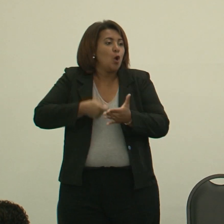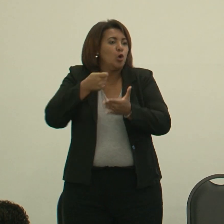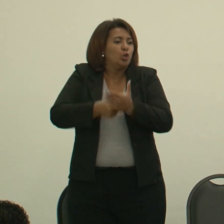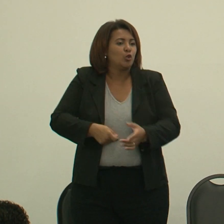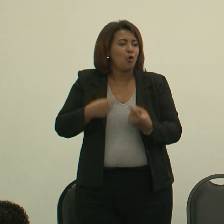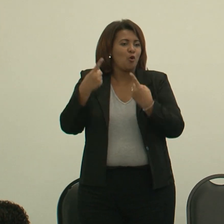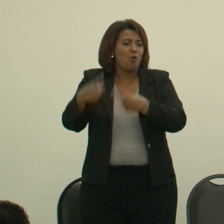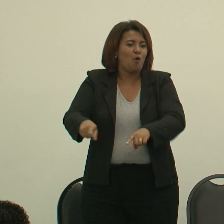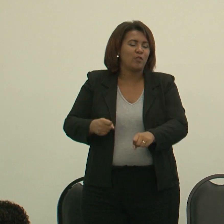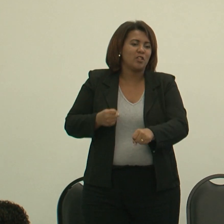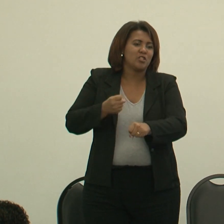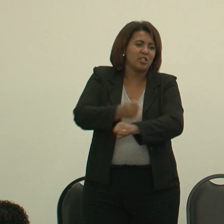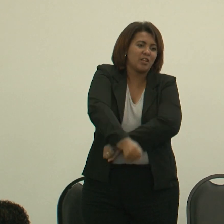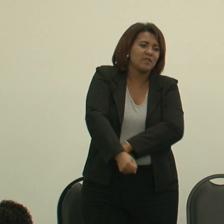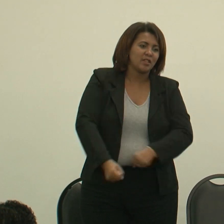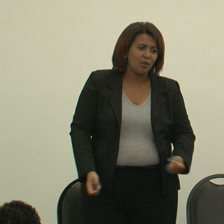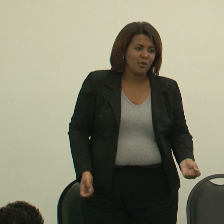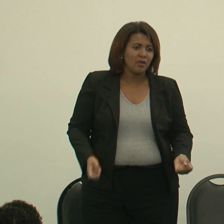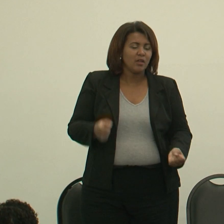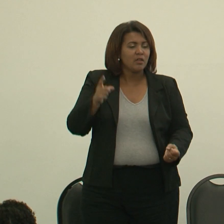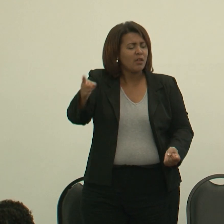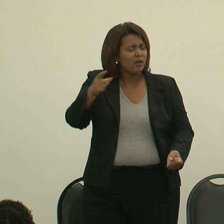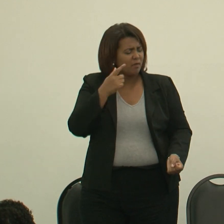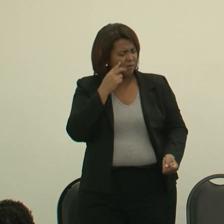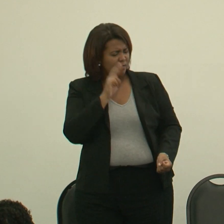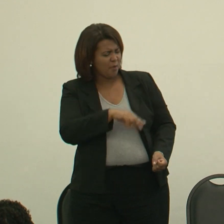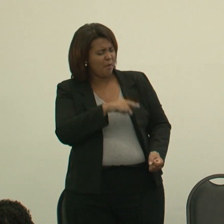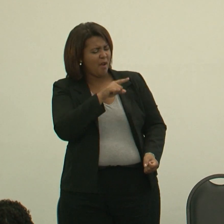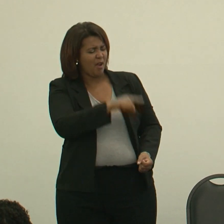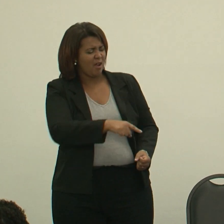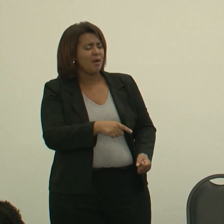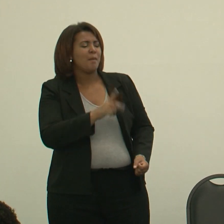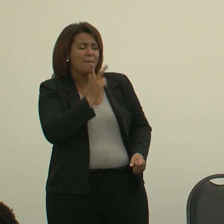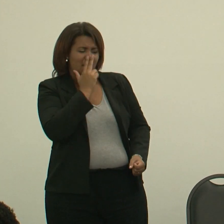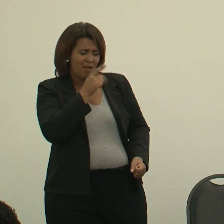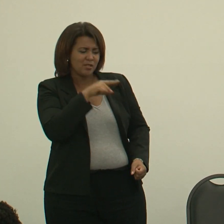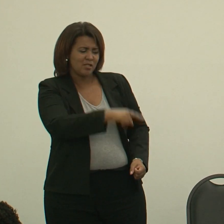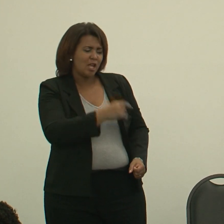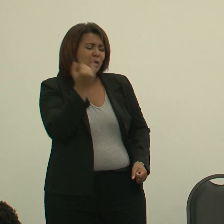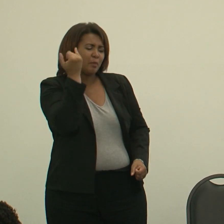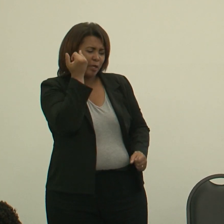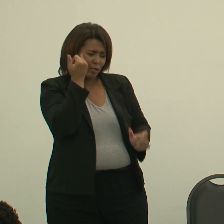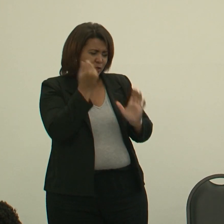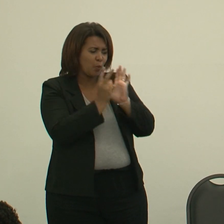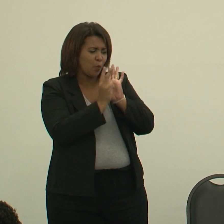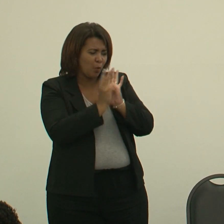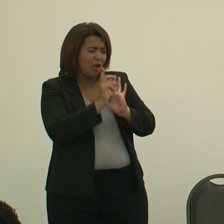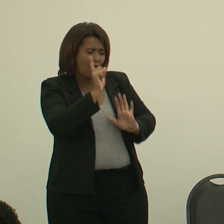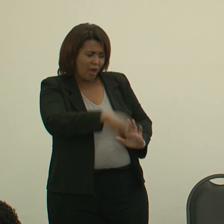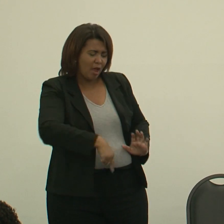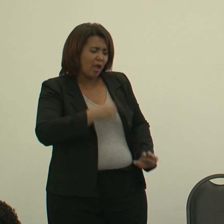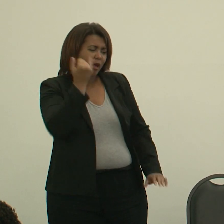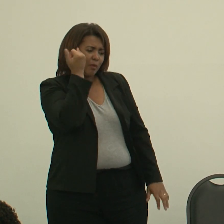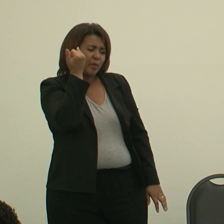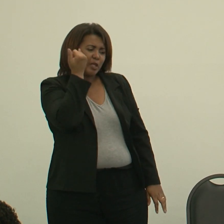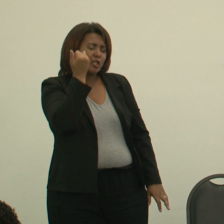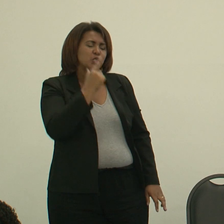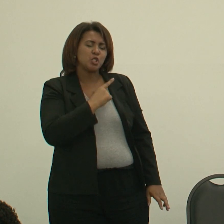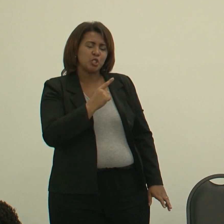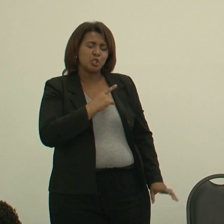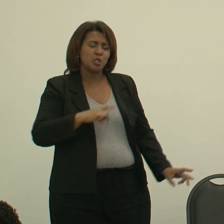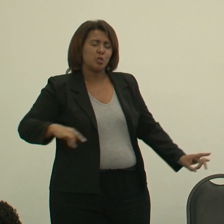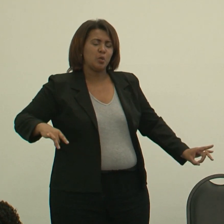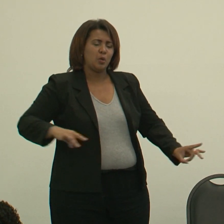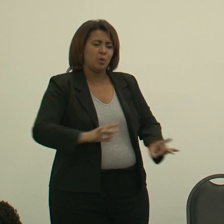Isso, na visão do colonizador, é preguiça. E isso foi sendo repetido. Aí eu estou em pleno 2018 repetindo que o índio é preguiçoso, porque